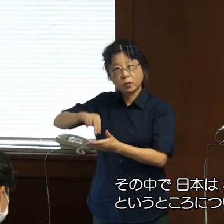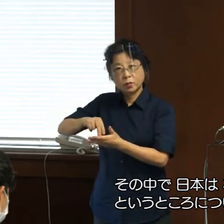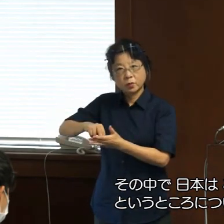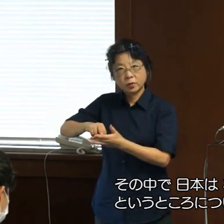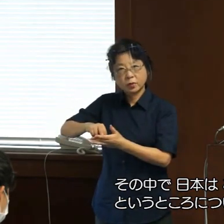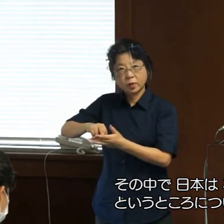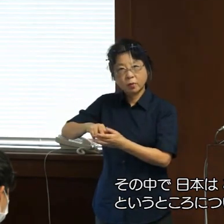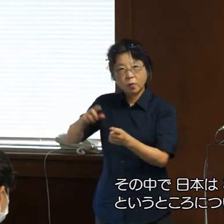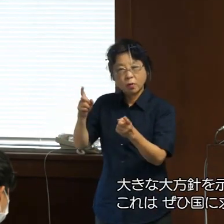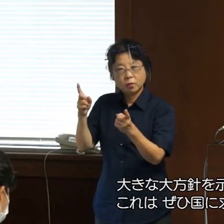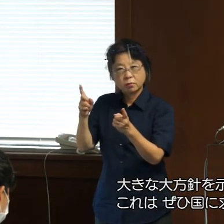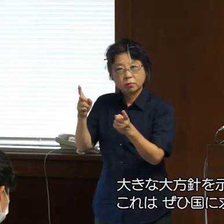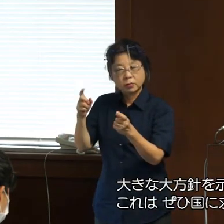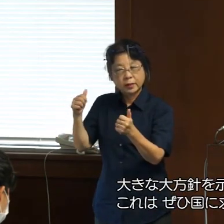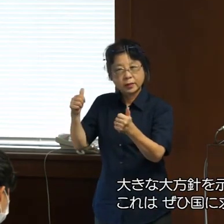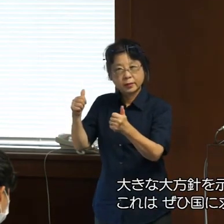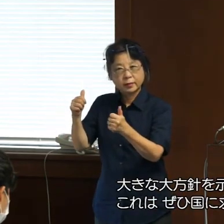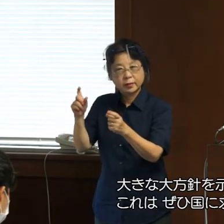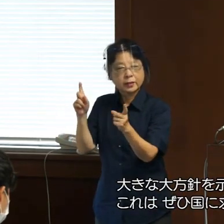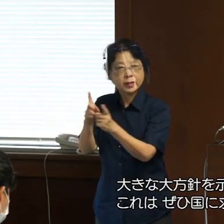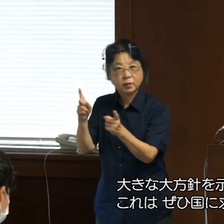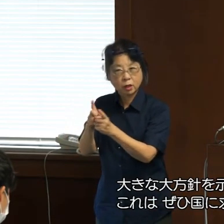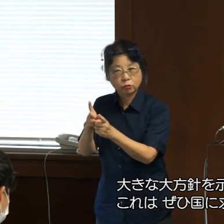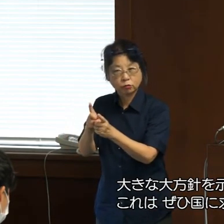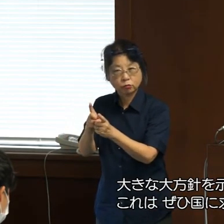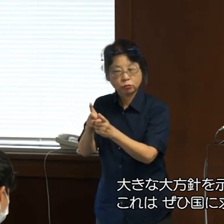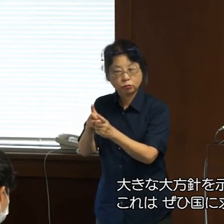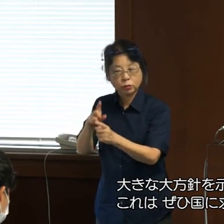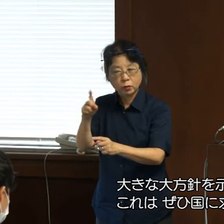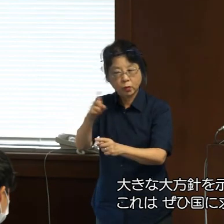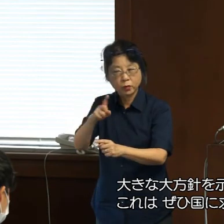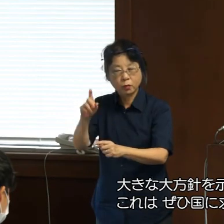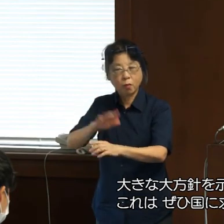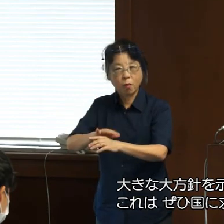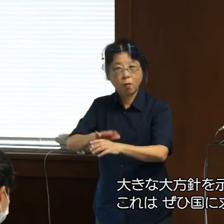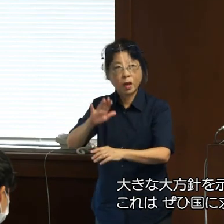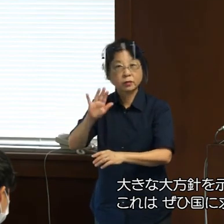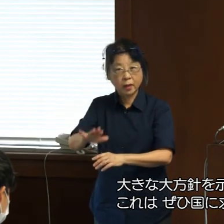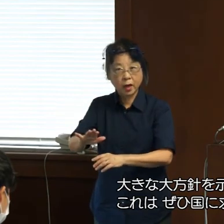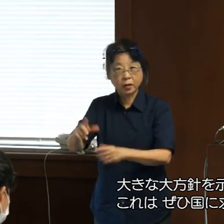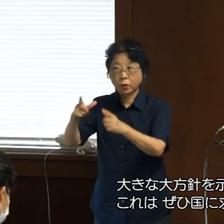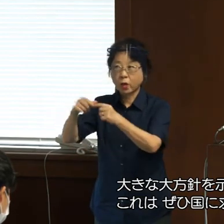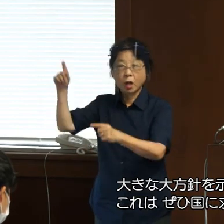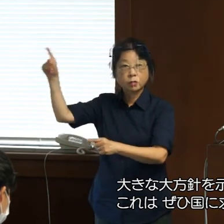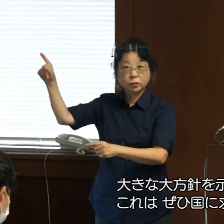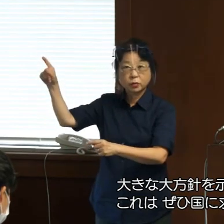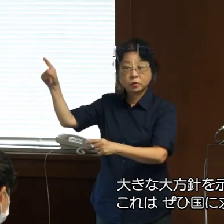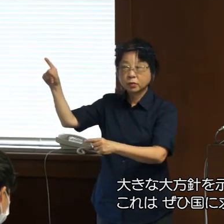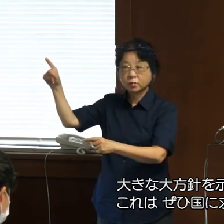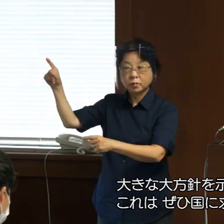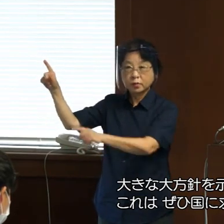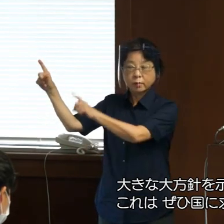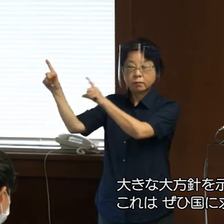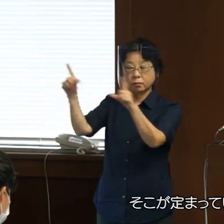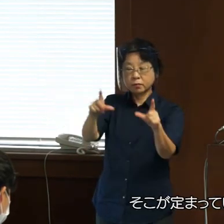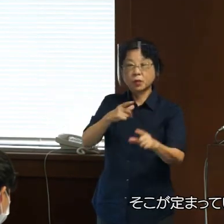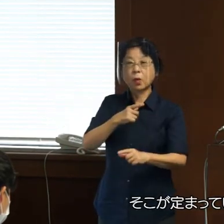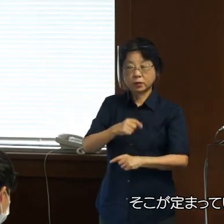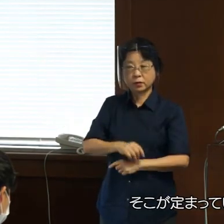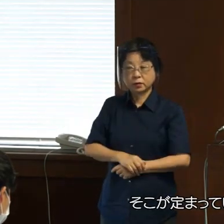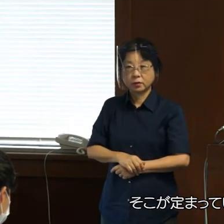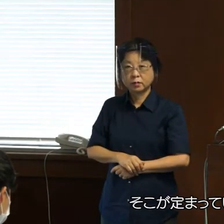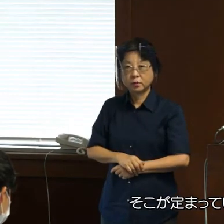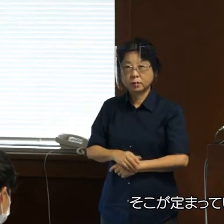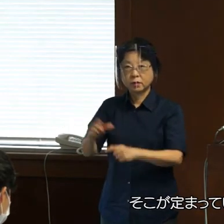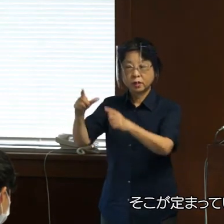というところについて大きな大方針を示していただくというのは、これはもうぜひ国に求められる責務だから、そこが